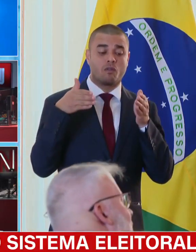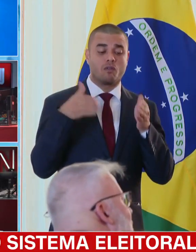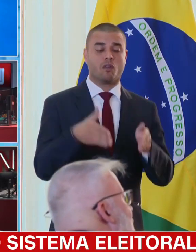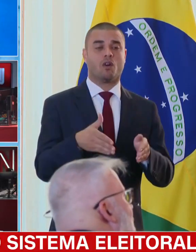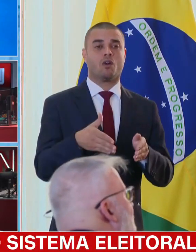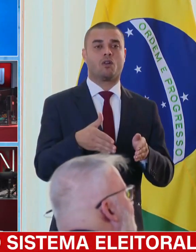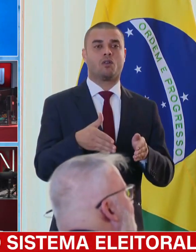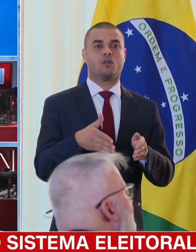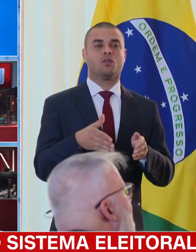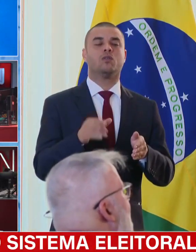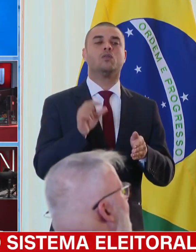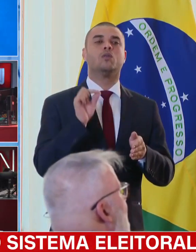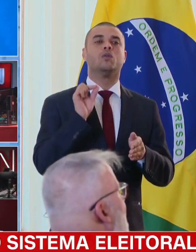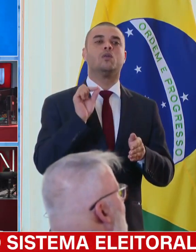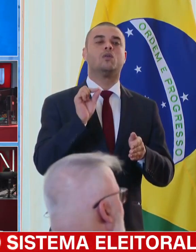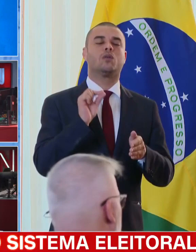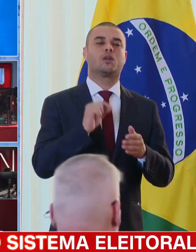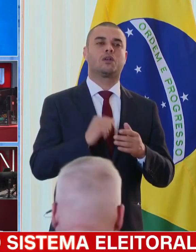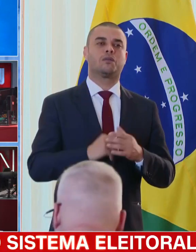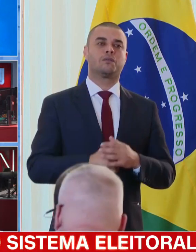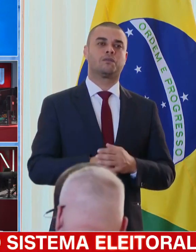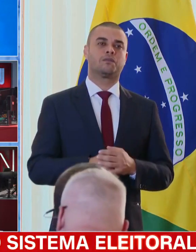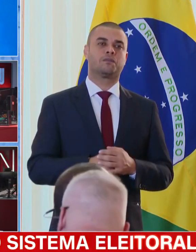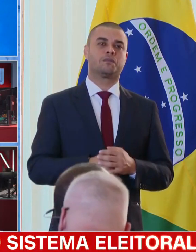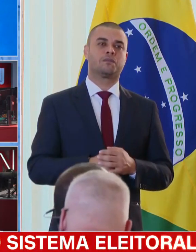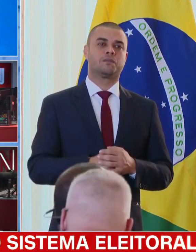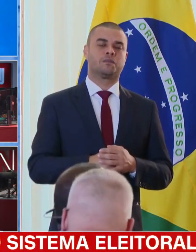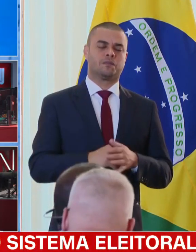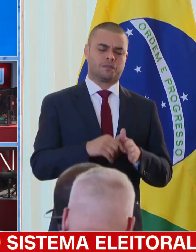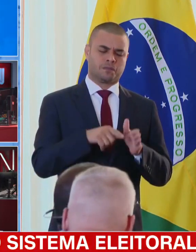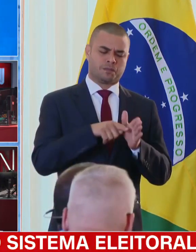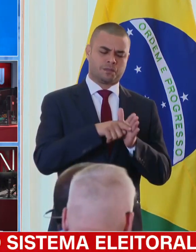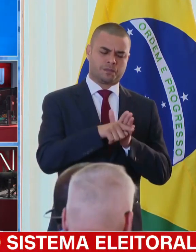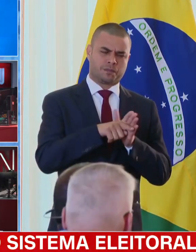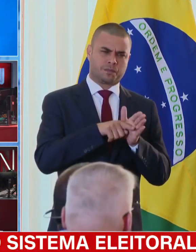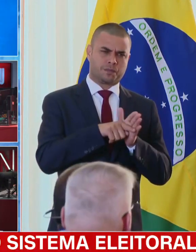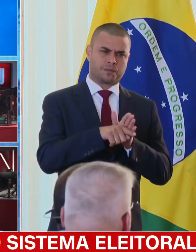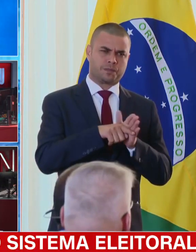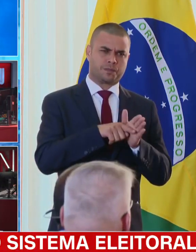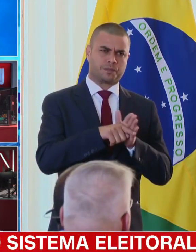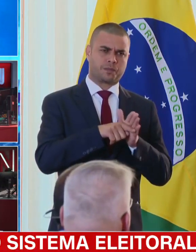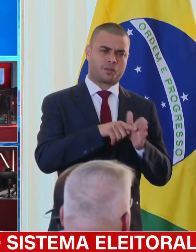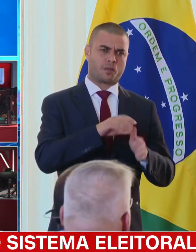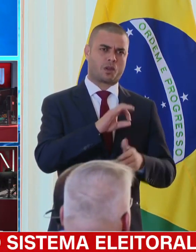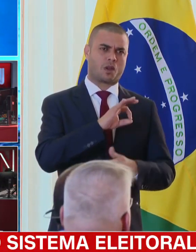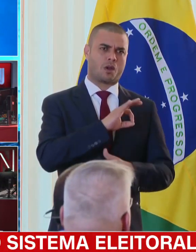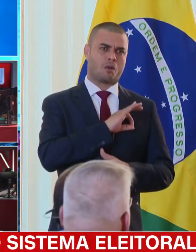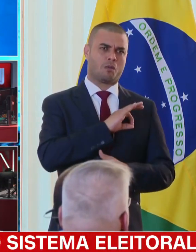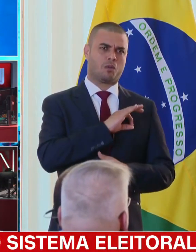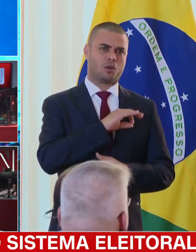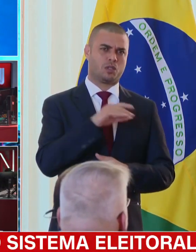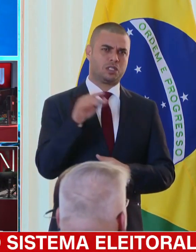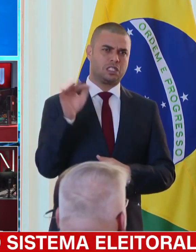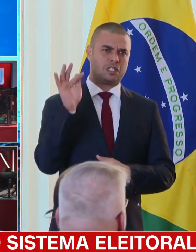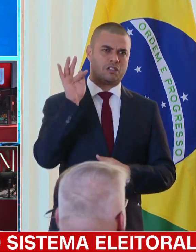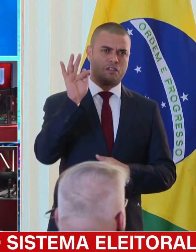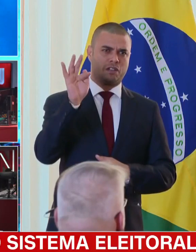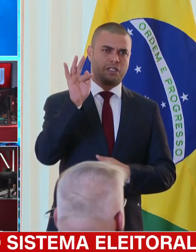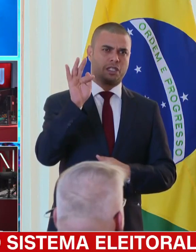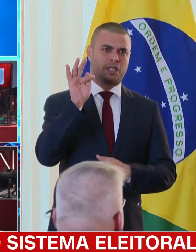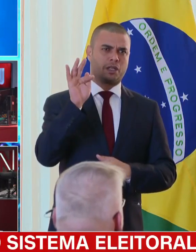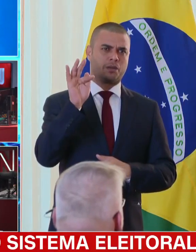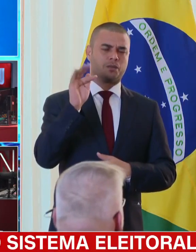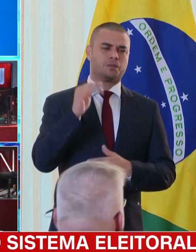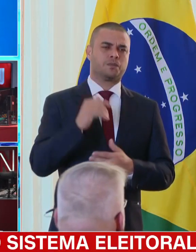o absoluto e que quando você tá tentando fazer uma comunicação ela encontra limite na verdade